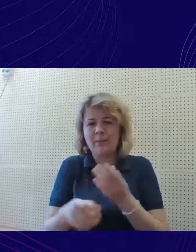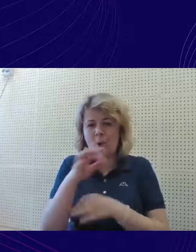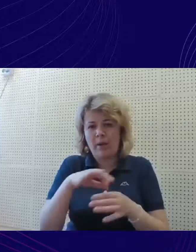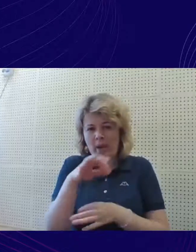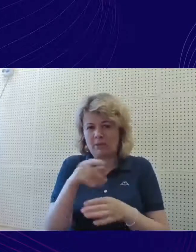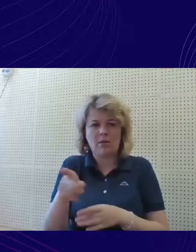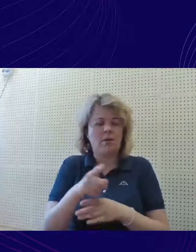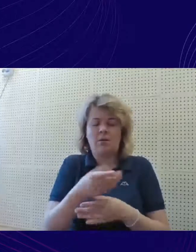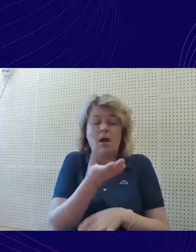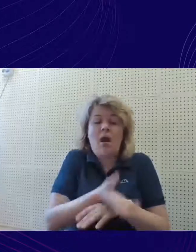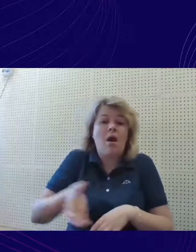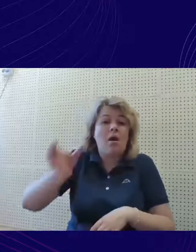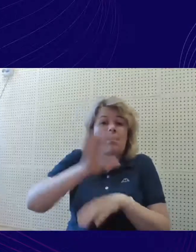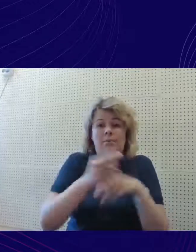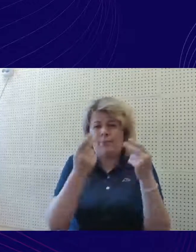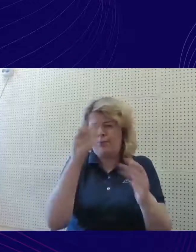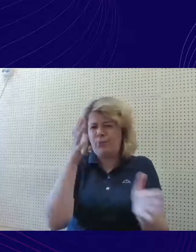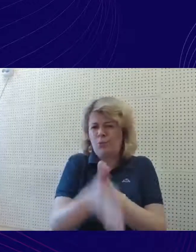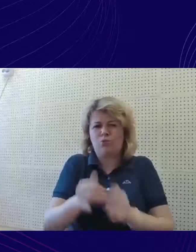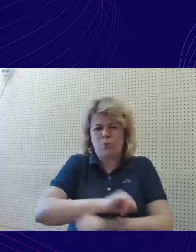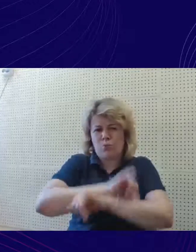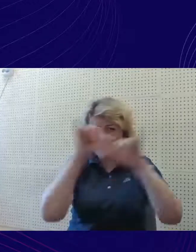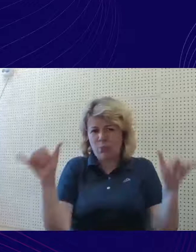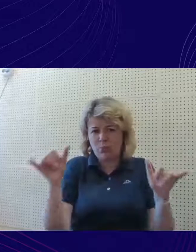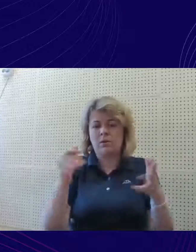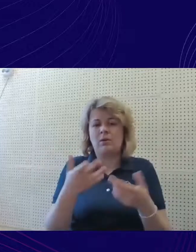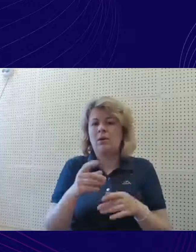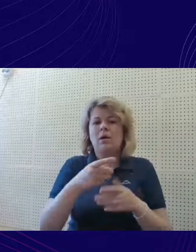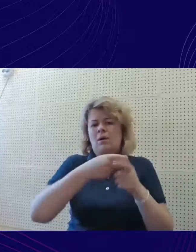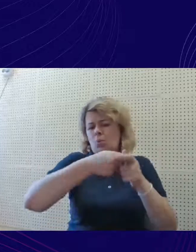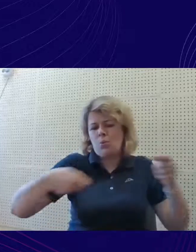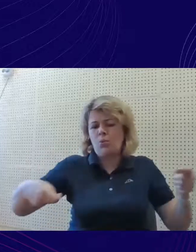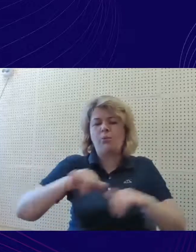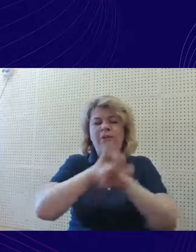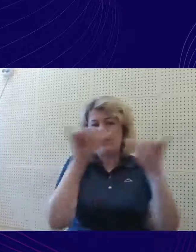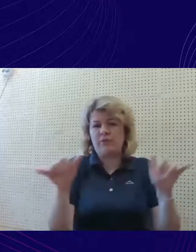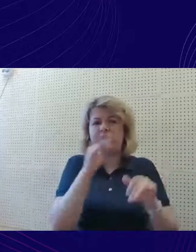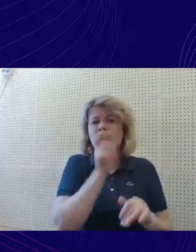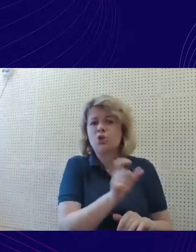очень много раз и надолго увеличивались сроки производства,